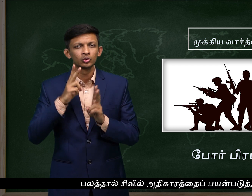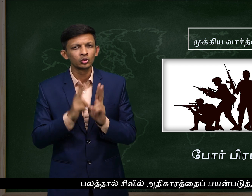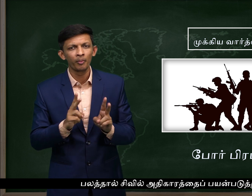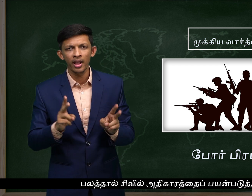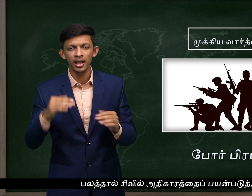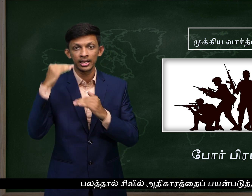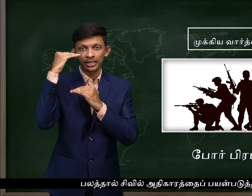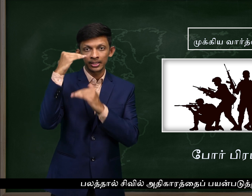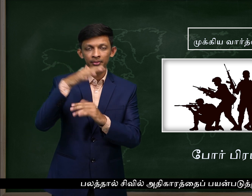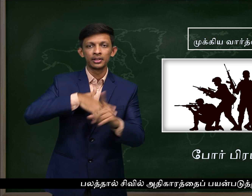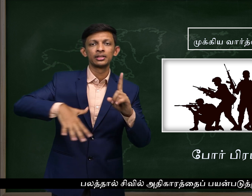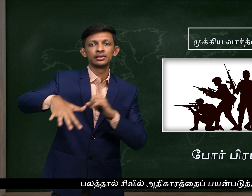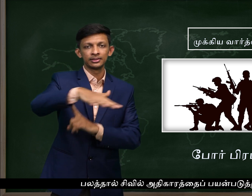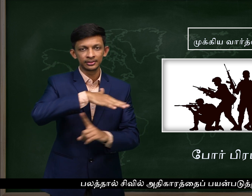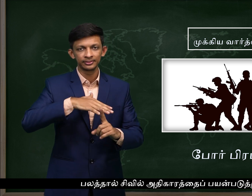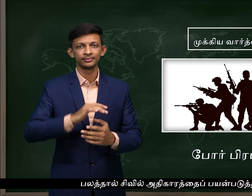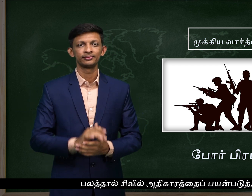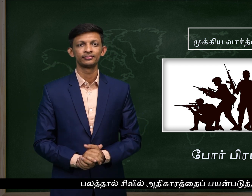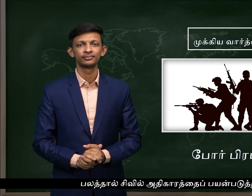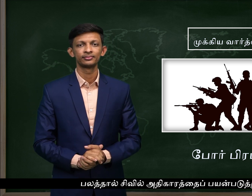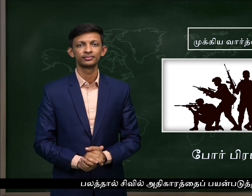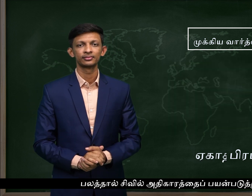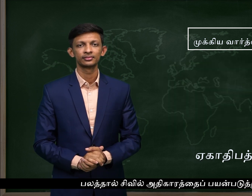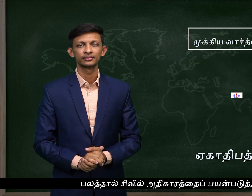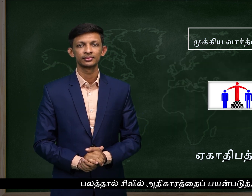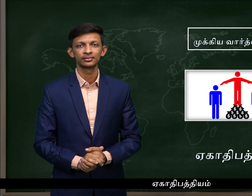பலத்தால் சிவில் அதிகாரத்தை பயன்படுத்துகிறார்.